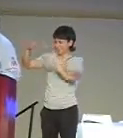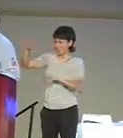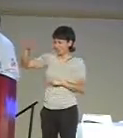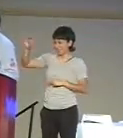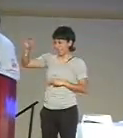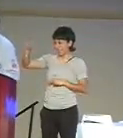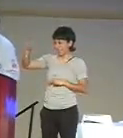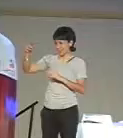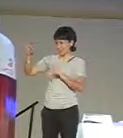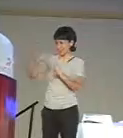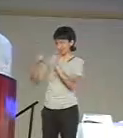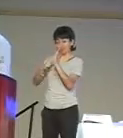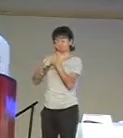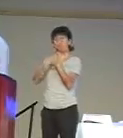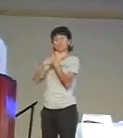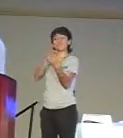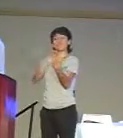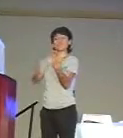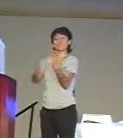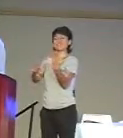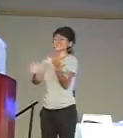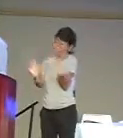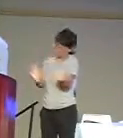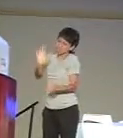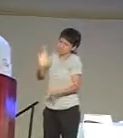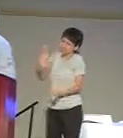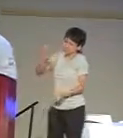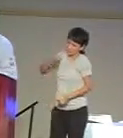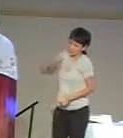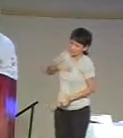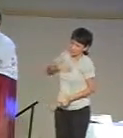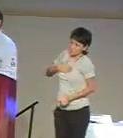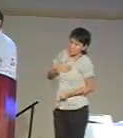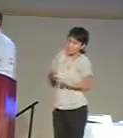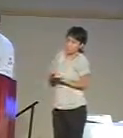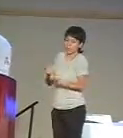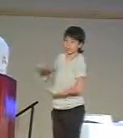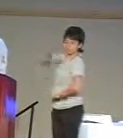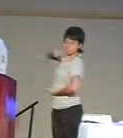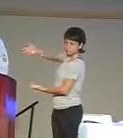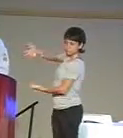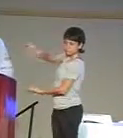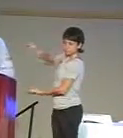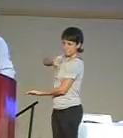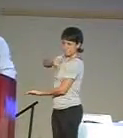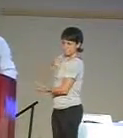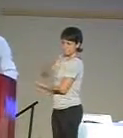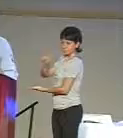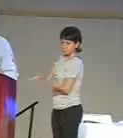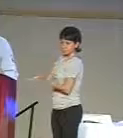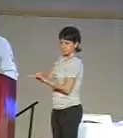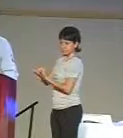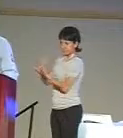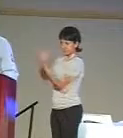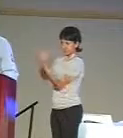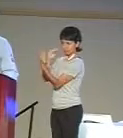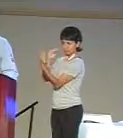la receta, mi receta, pues, mis mandamientos. ¿Qué tenemos que hacer?